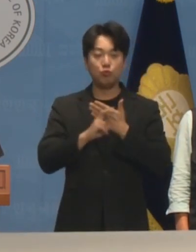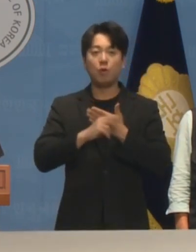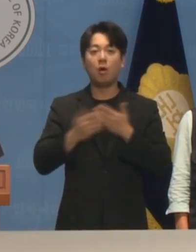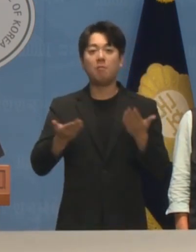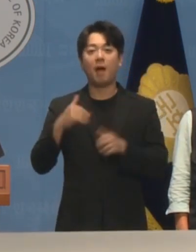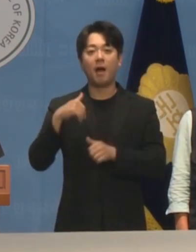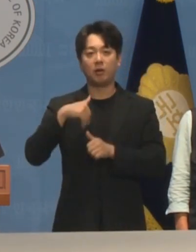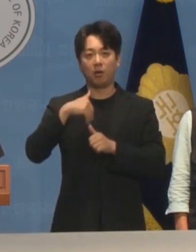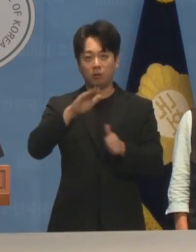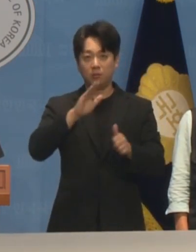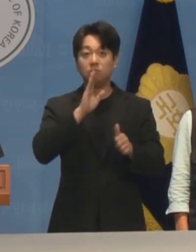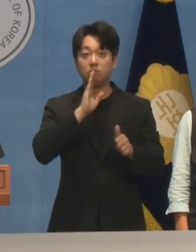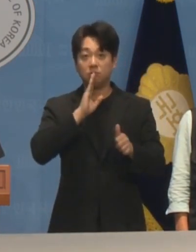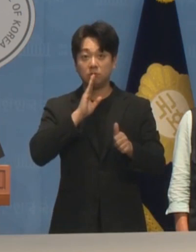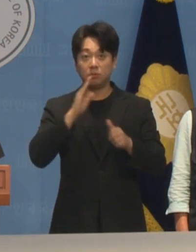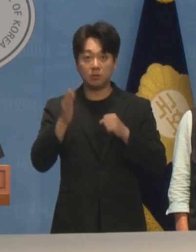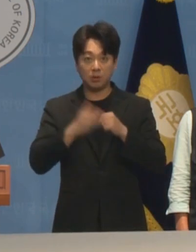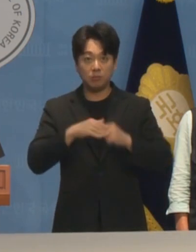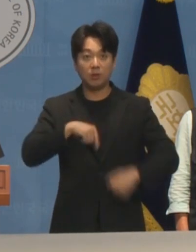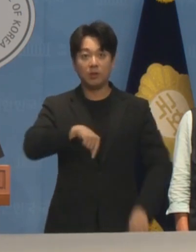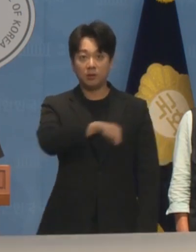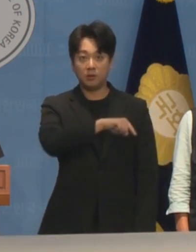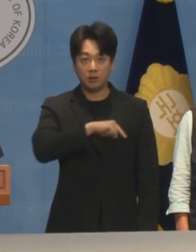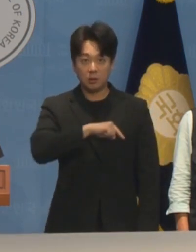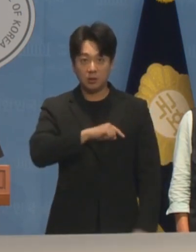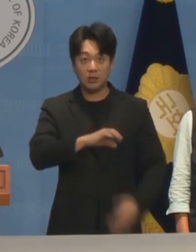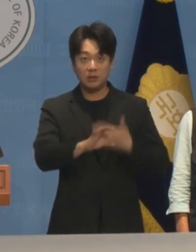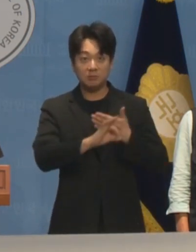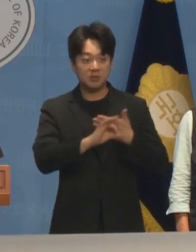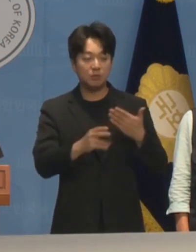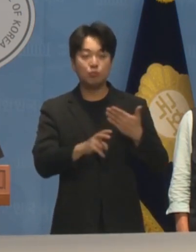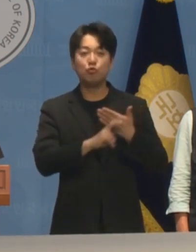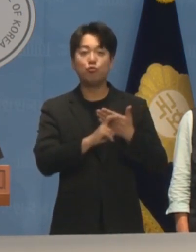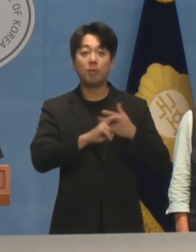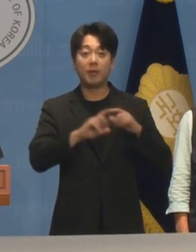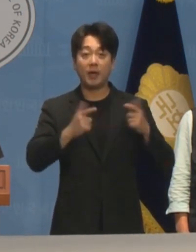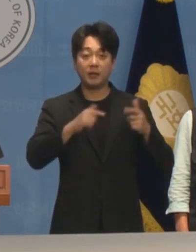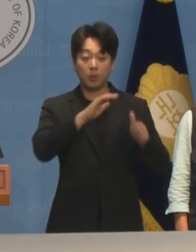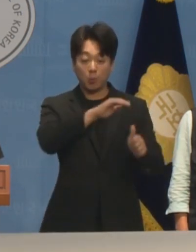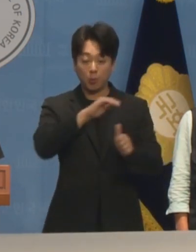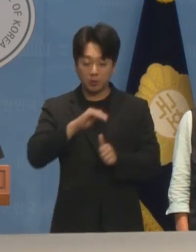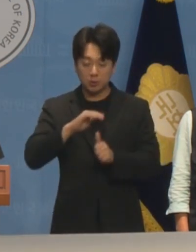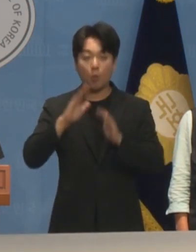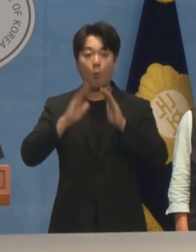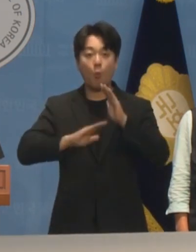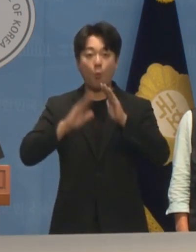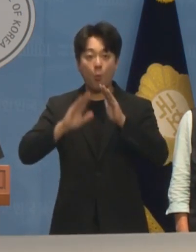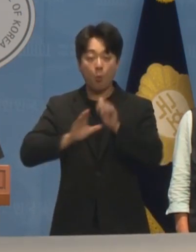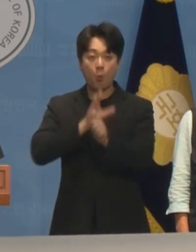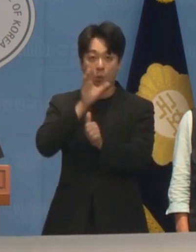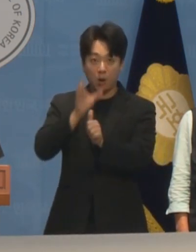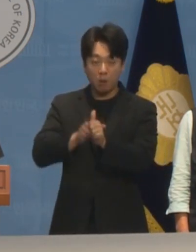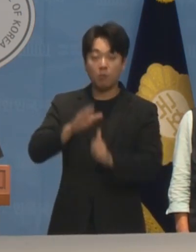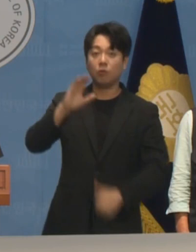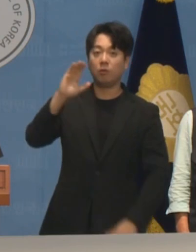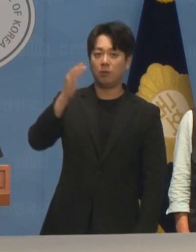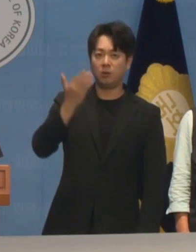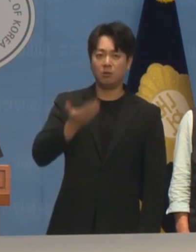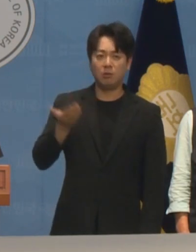우리 노동자들을 정규 전환해서 그 공정에서 그냥 일을 시키면 될 것입니다. 그렇지만 그 어느 것도 하지 않고 있습니다.